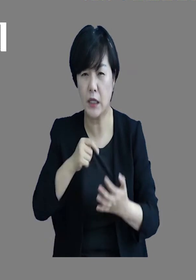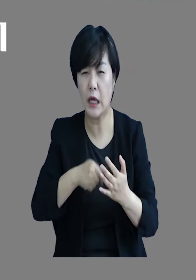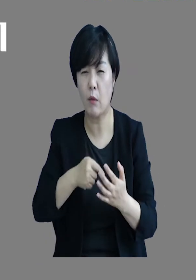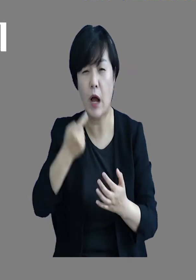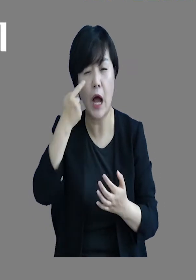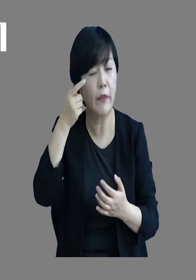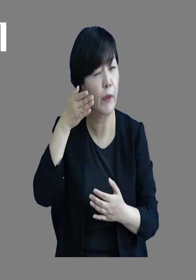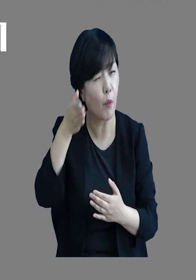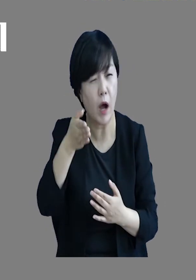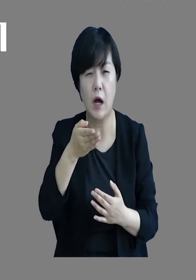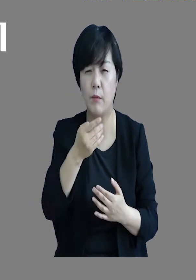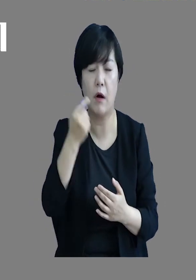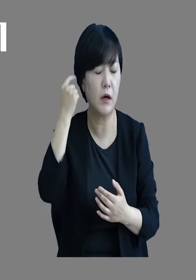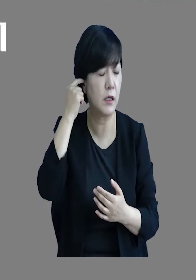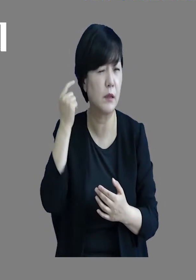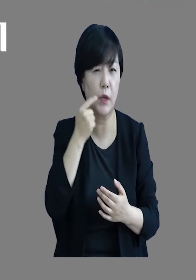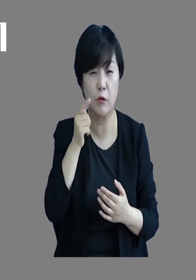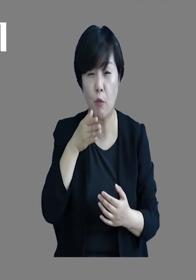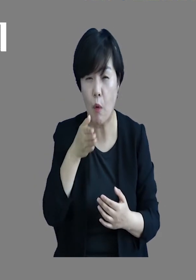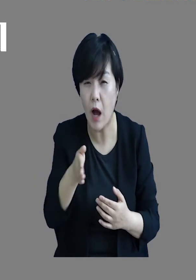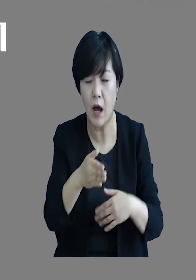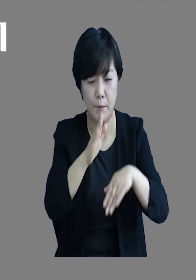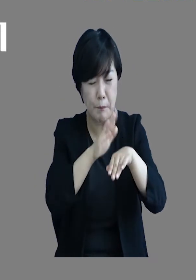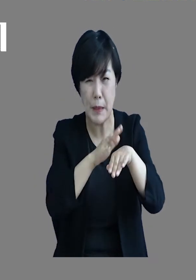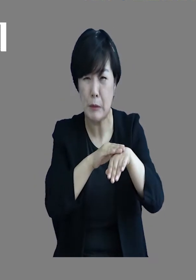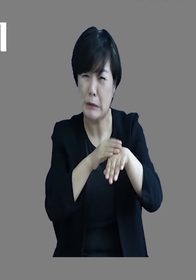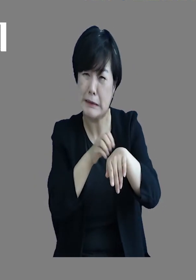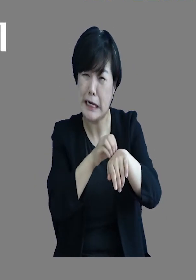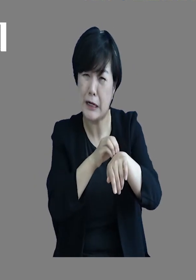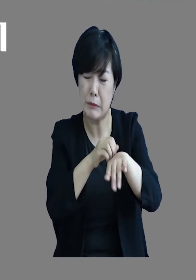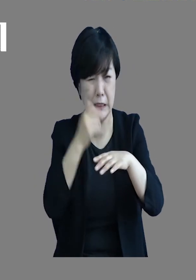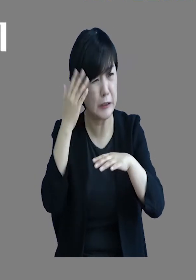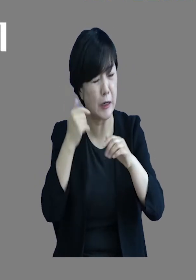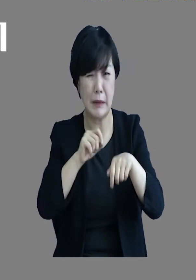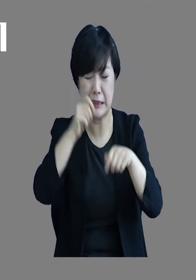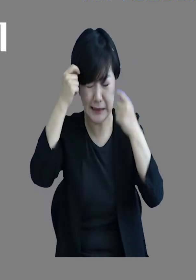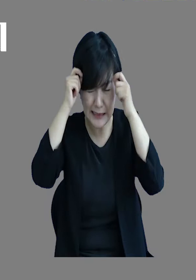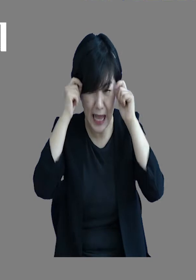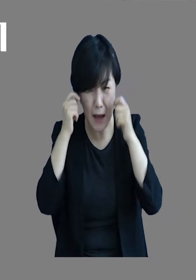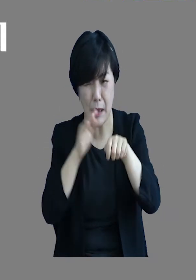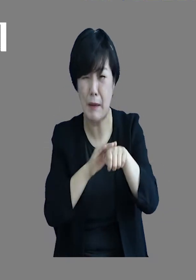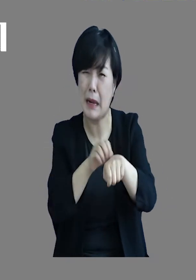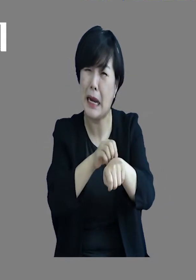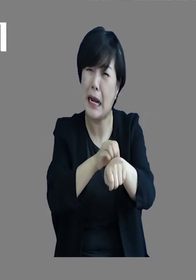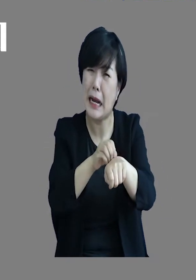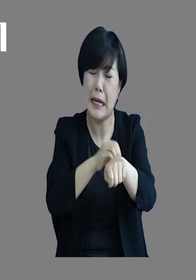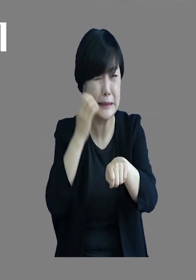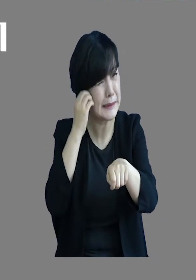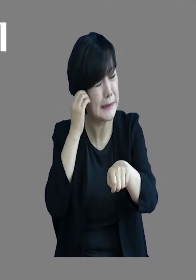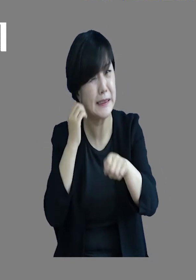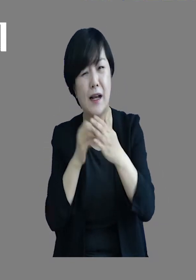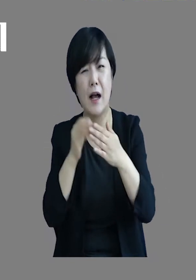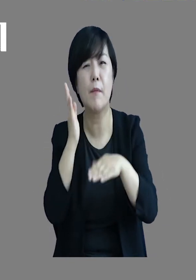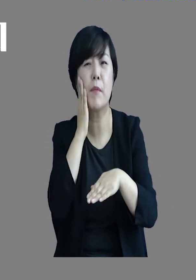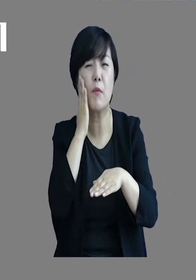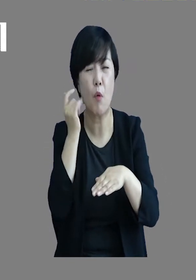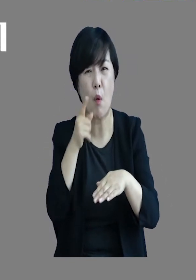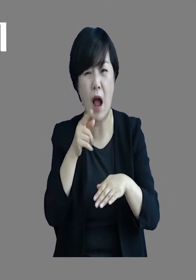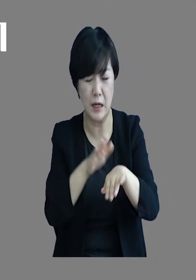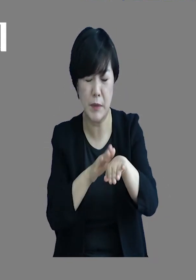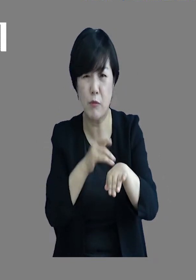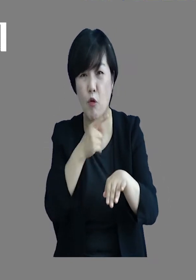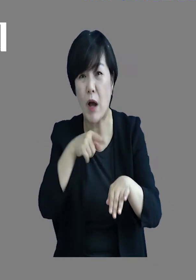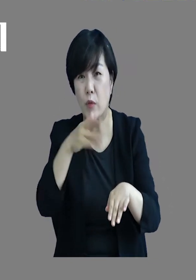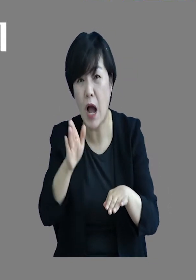안과도 가고 뭐 이비인후과도 가고 피부과도 뭐 가려워서 여름에 이렇게 땀 흘리고 이러면 뭐 피부과도 가고 뭐